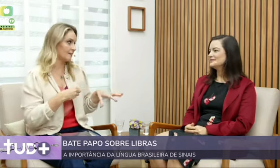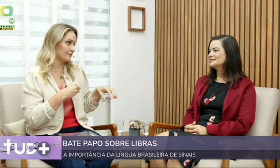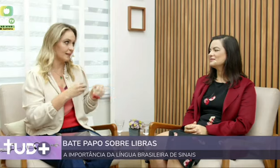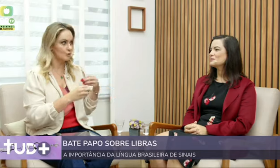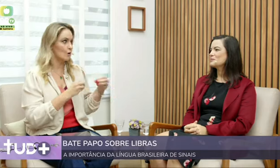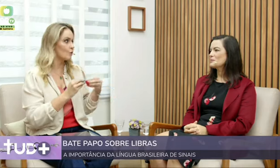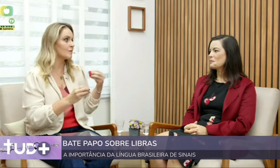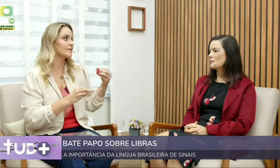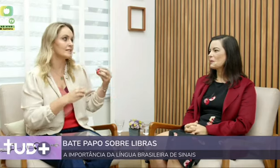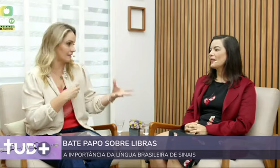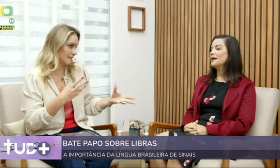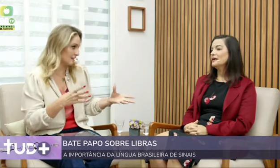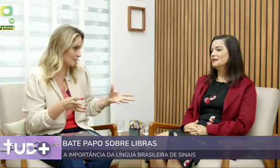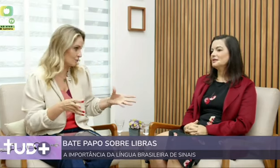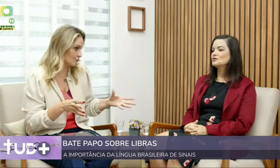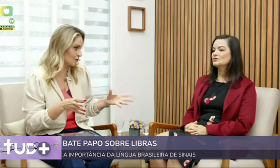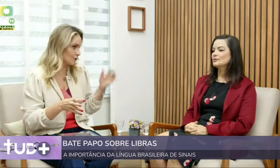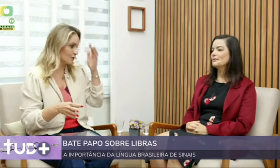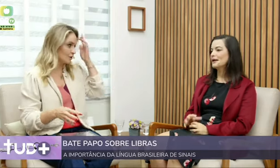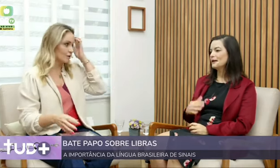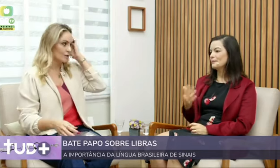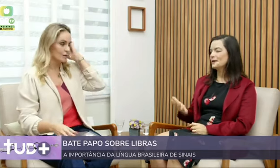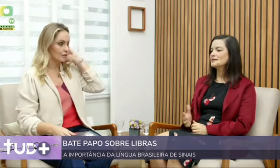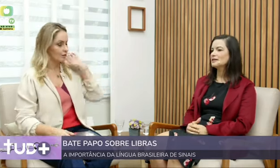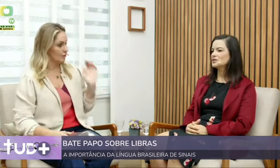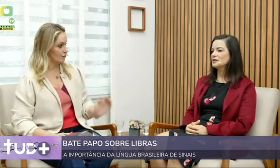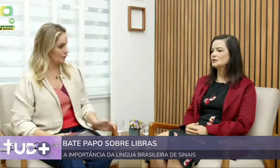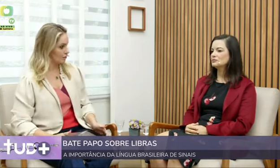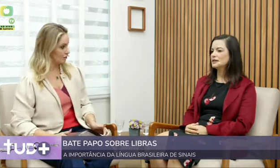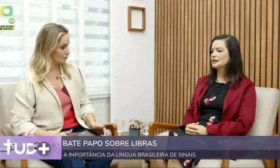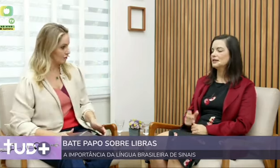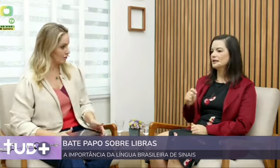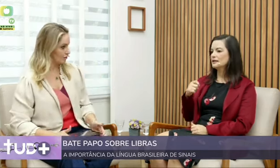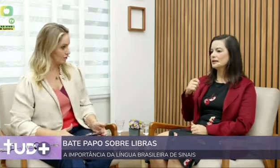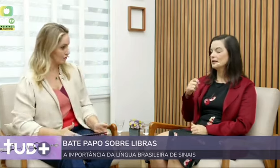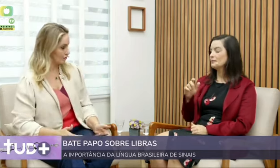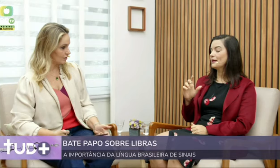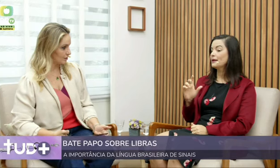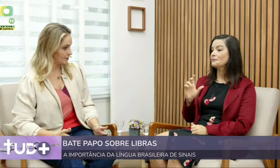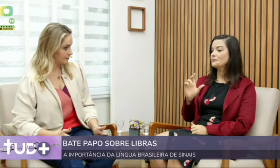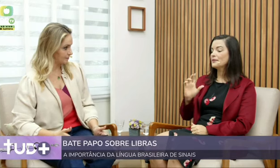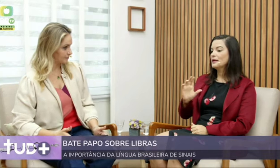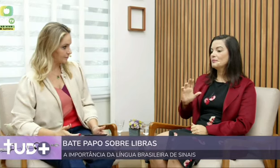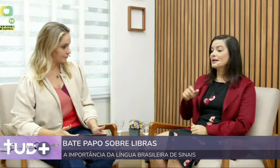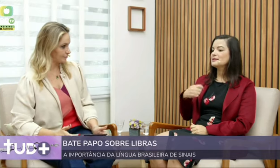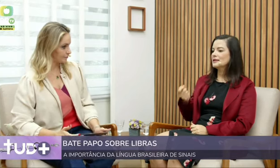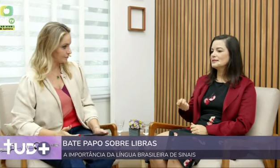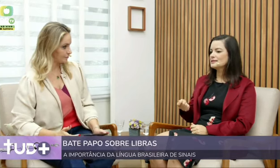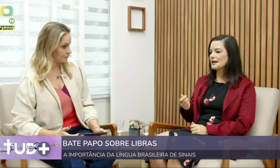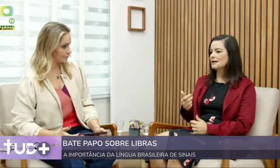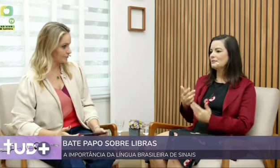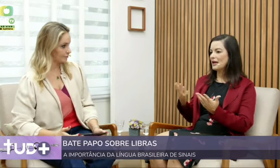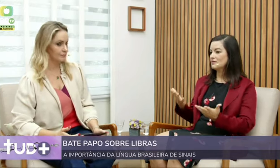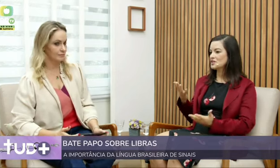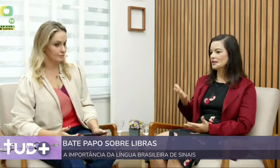aí falar só algumas letras, é isso? Isso. Para sinais que não tenham, para sinalizar palavras que